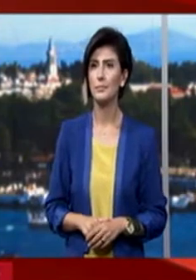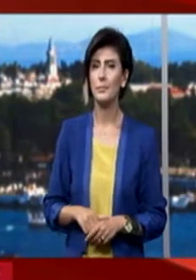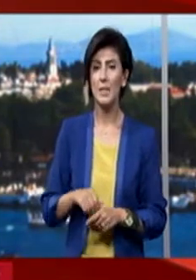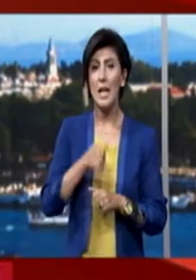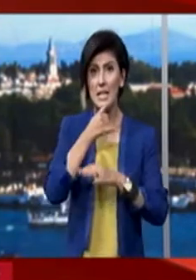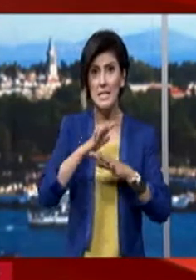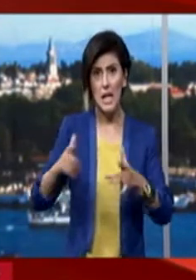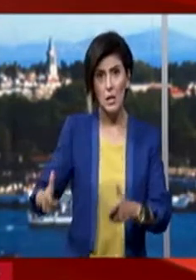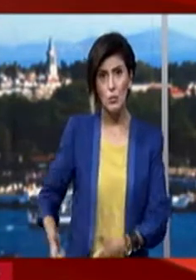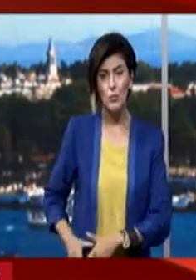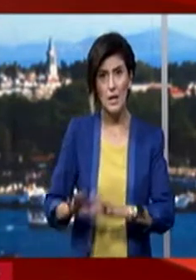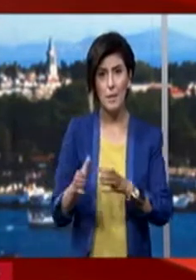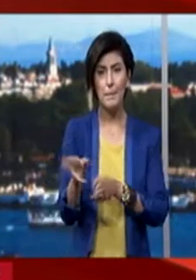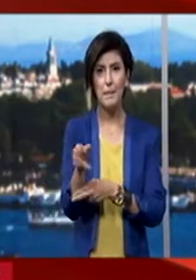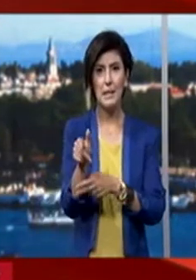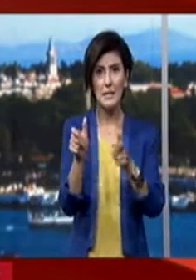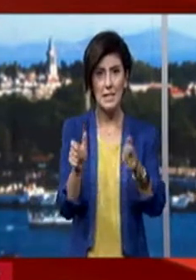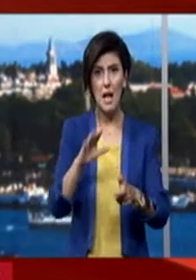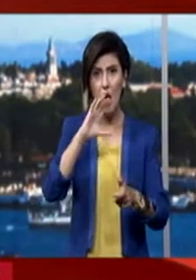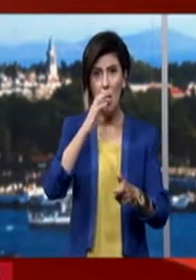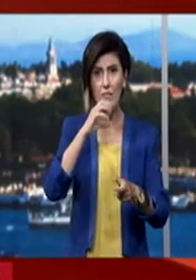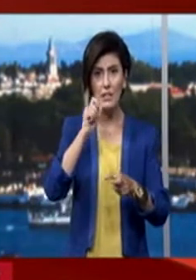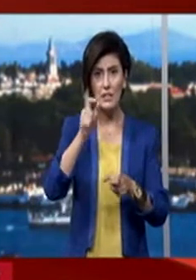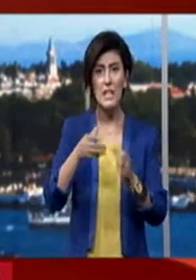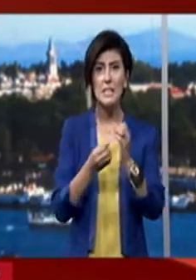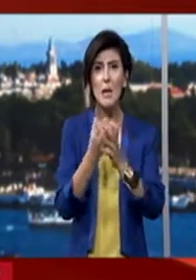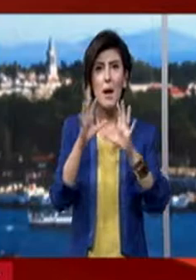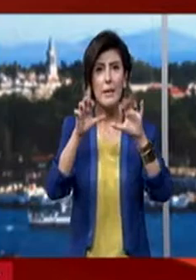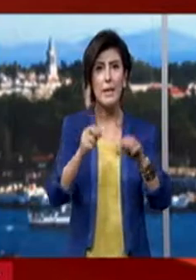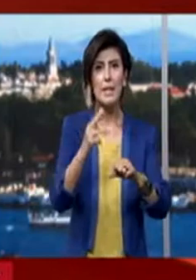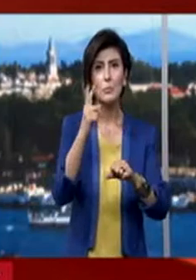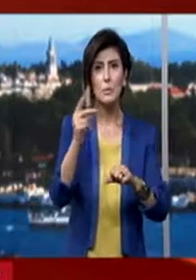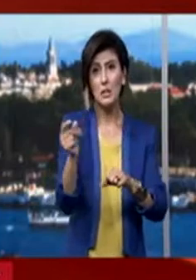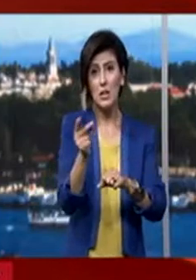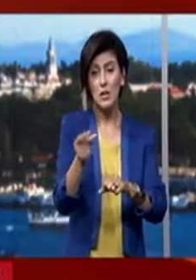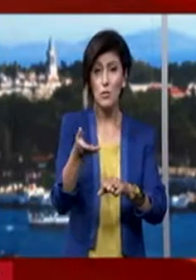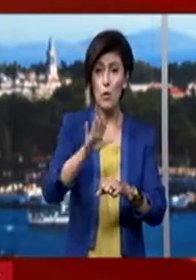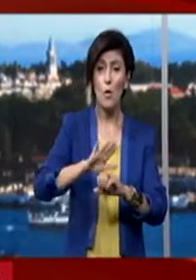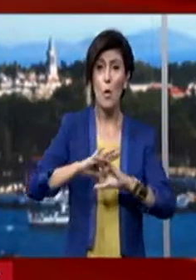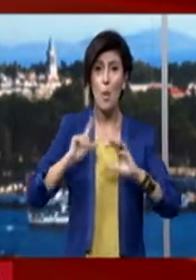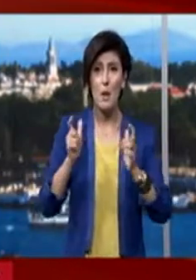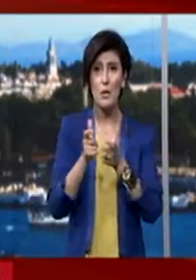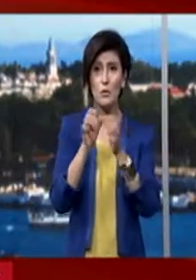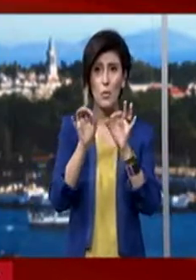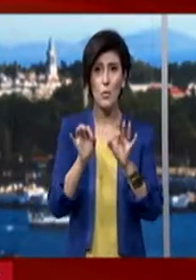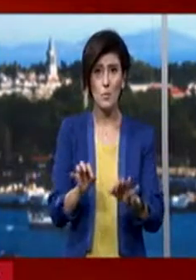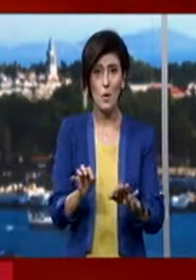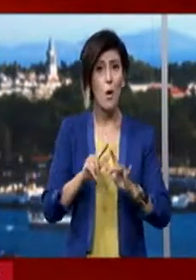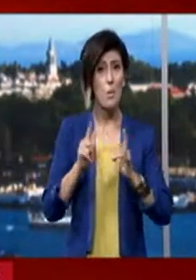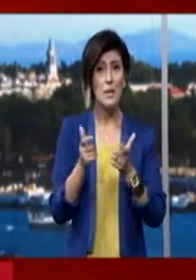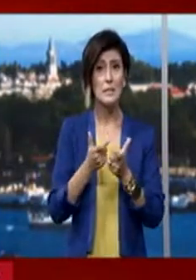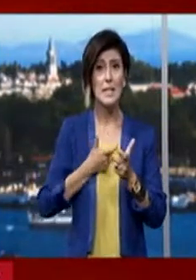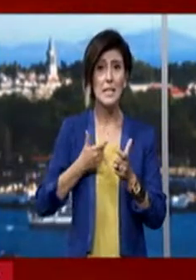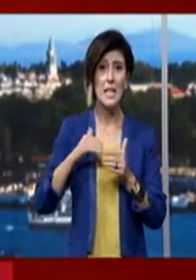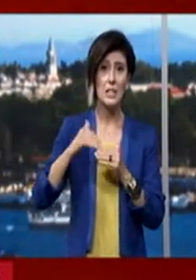Sahil güvenlik ekipleri Balıkesir'in Aybalık ilçesinde sabah yakalanan 71 kaçaktan sonra bölgede operasyon başlattı. Operasyonda yasa